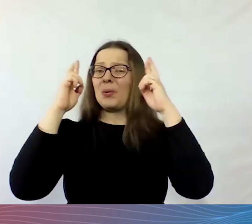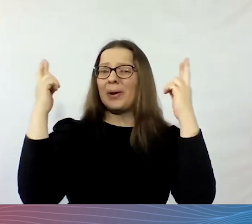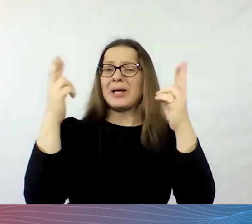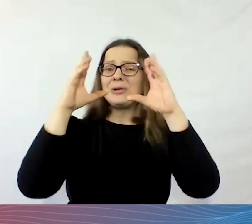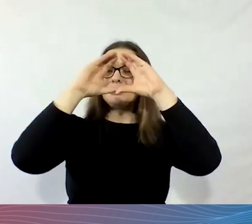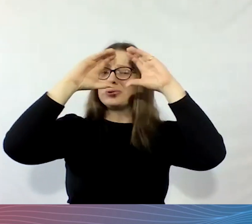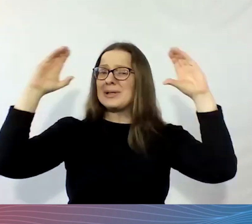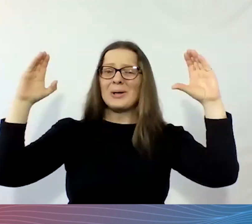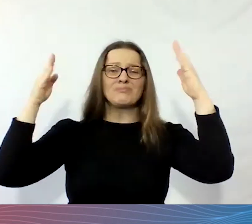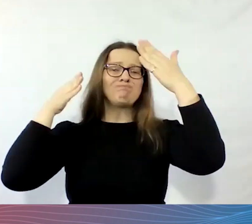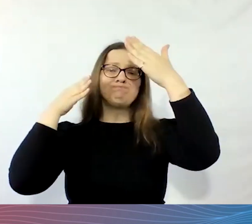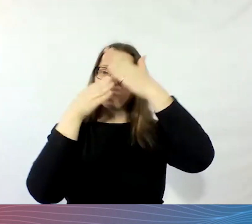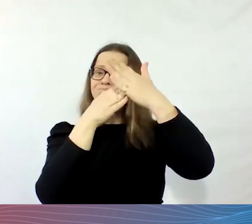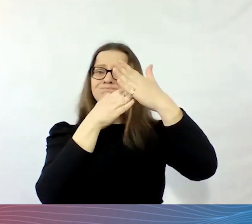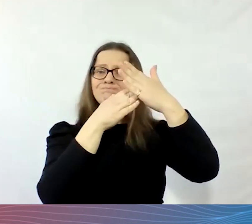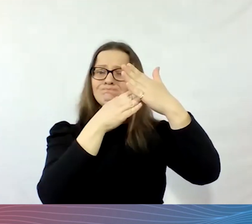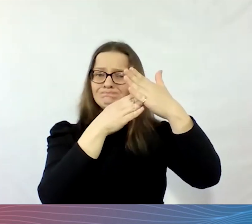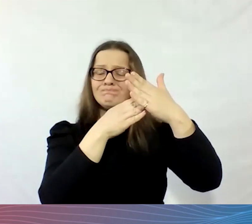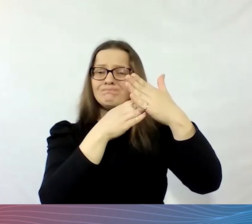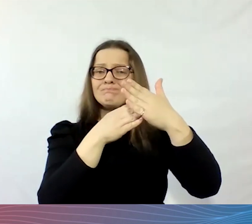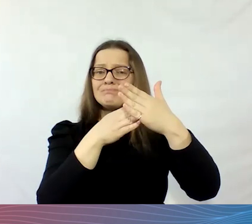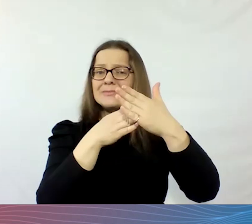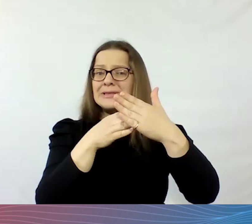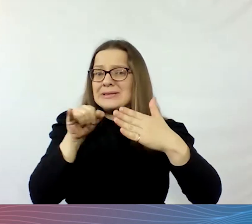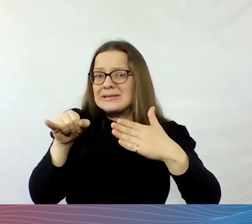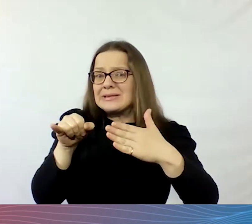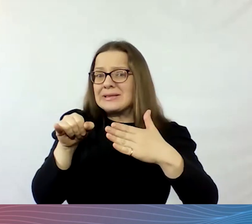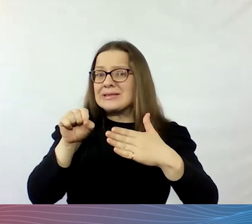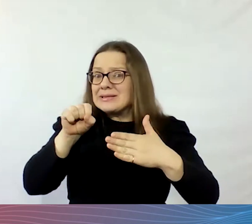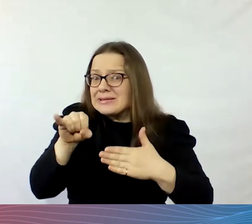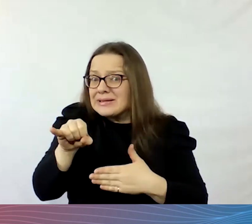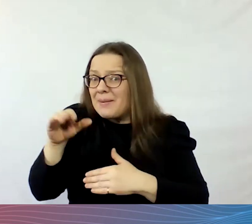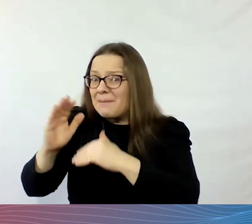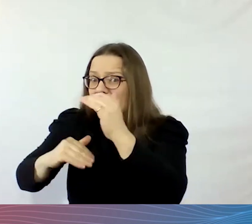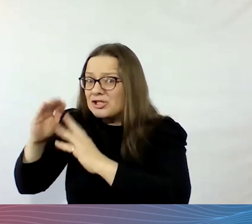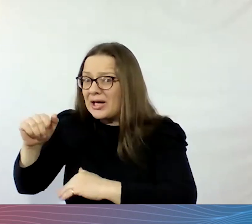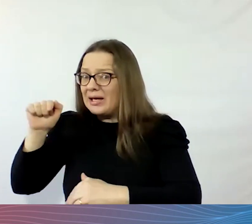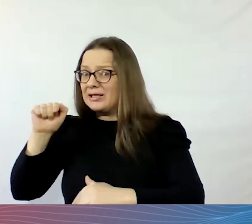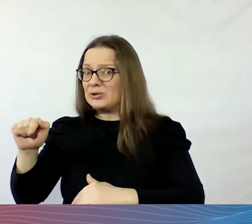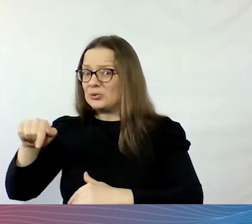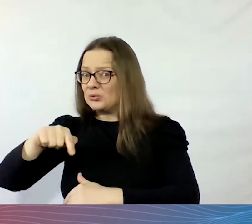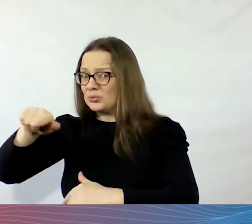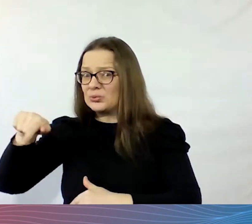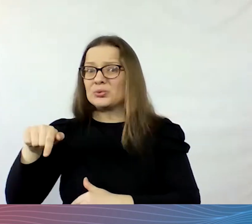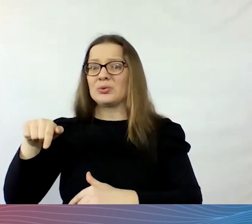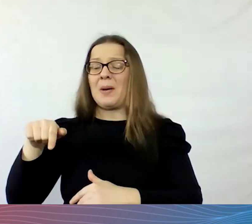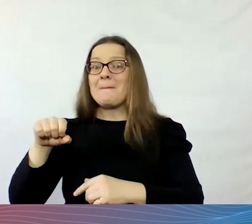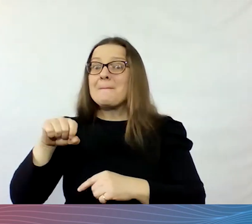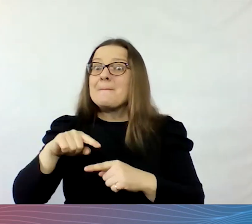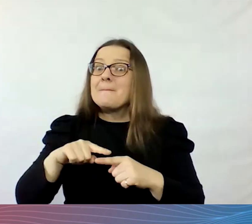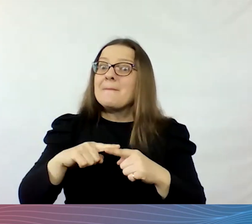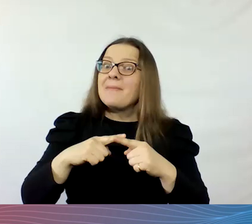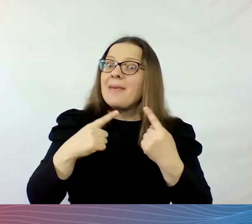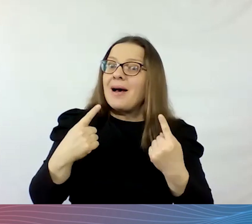coisas praticam. Mas o fruto do Espírito, se você anda pelo